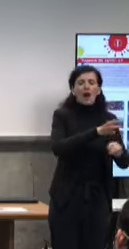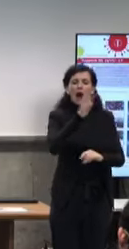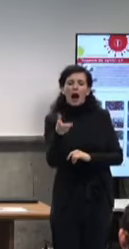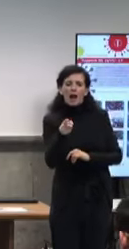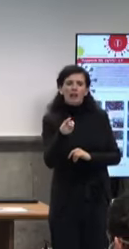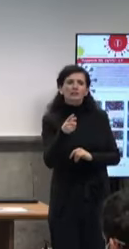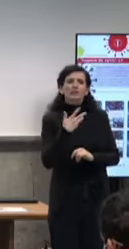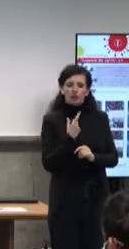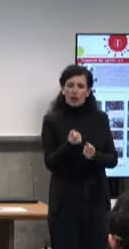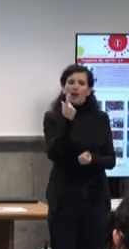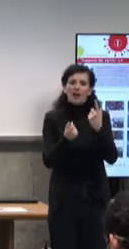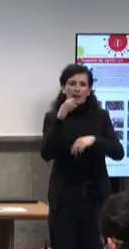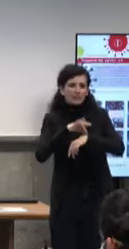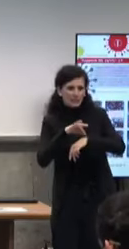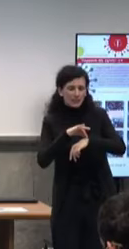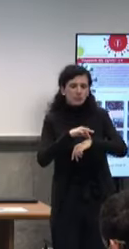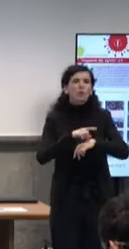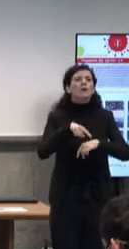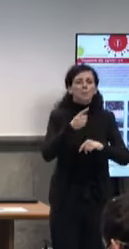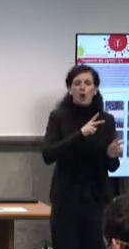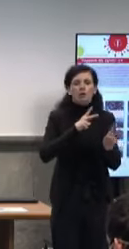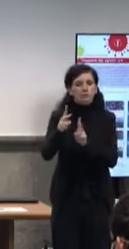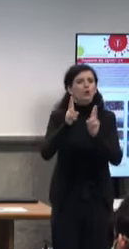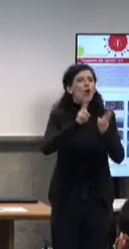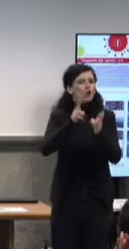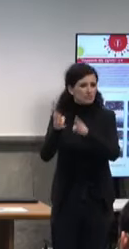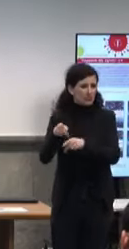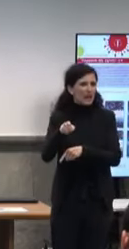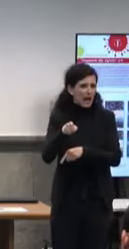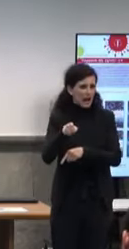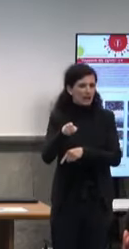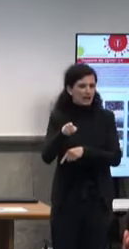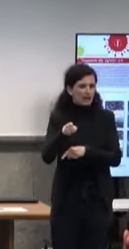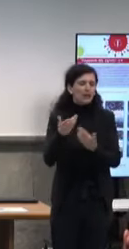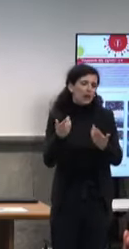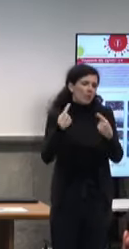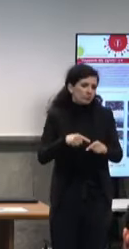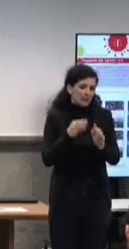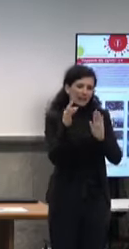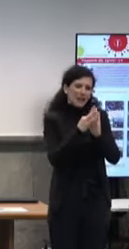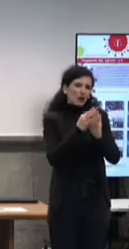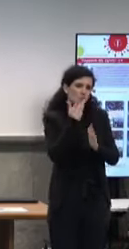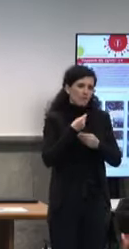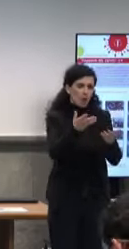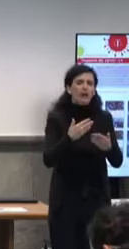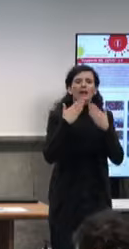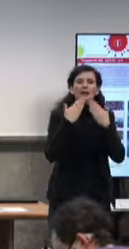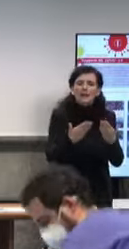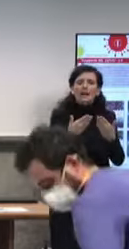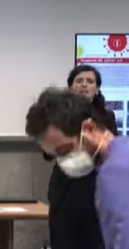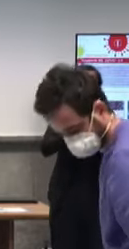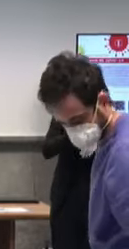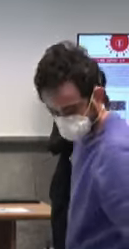e che poi hanno avuto un'ospedalizzazione quindi questo è il dato che stiamo cercando di valutare bene ringrazio dio grazie